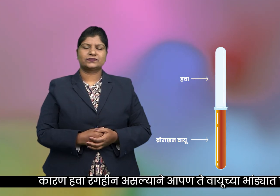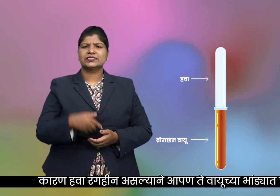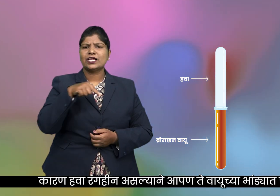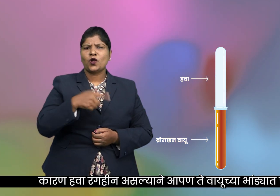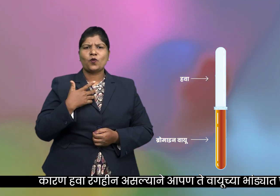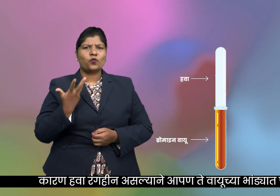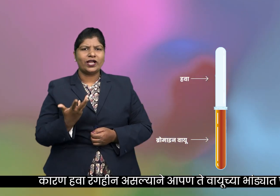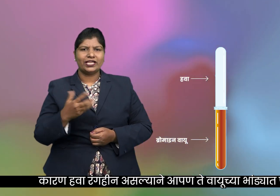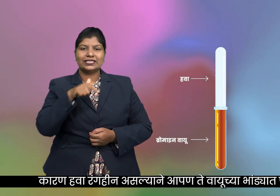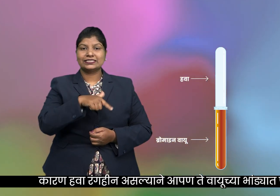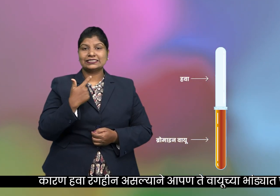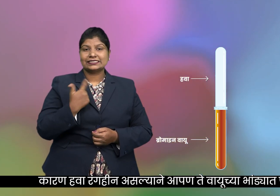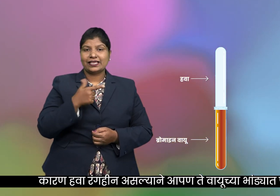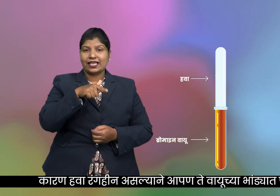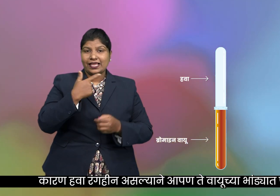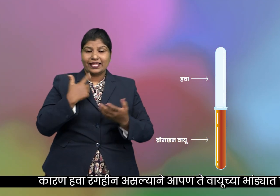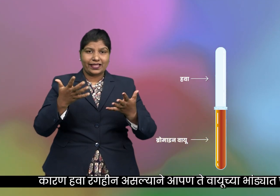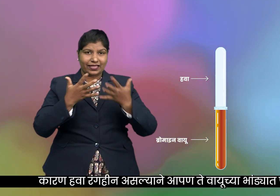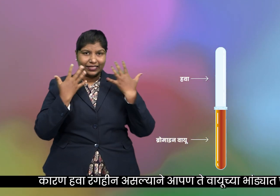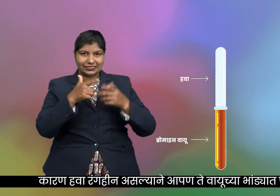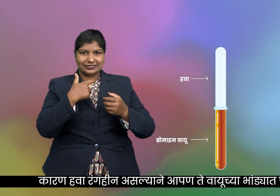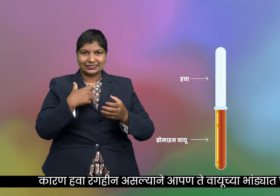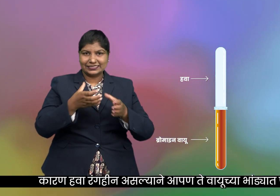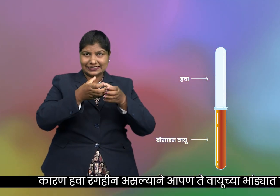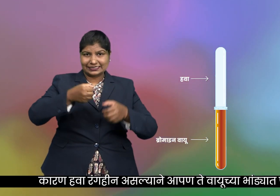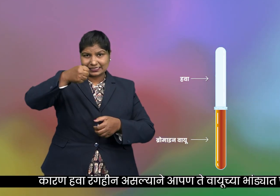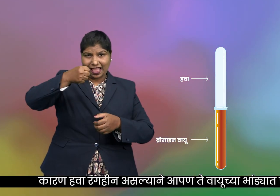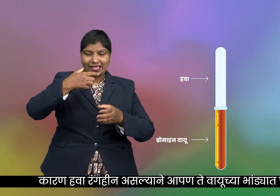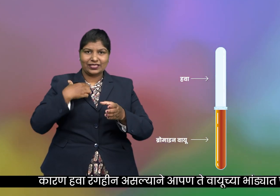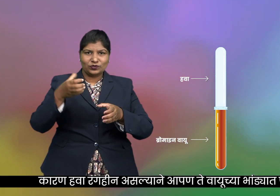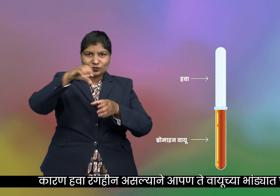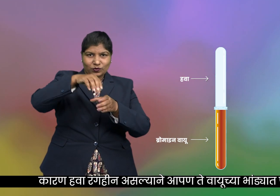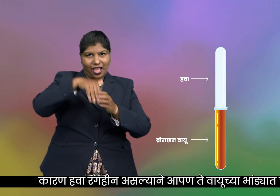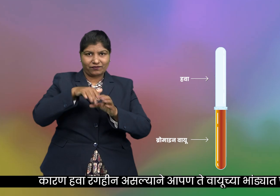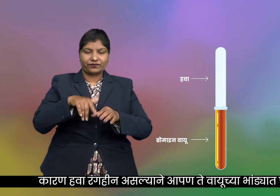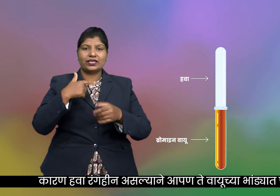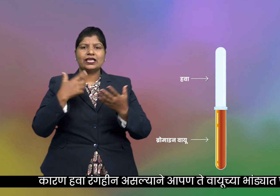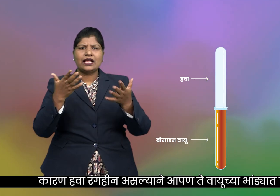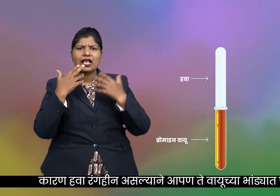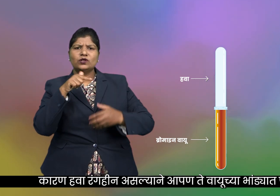कारण हवा रंगहीन असल्याने आपण ते वायूच्या भांड्यात पाहू शकत नाहीत.